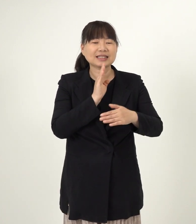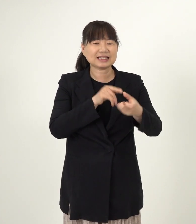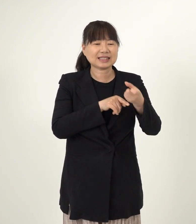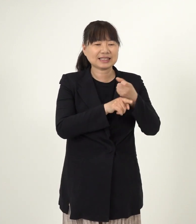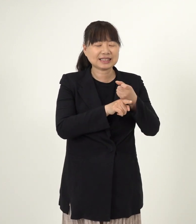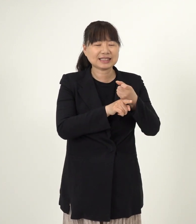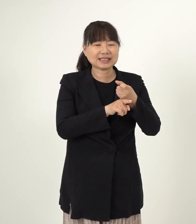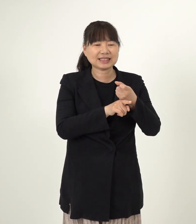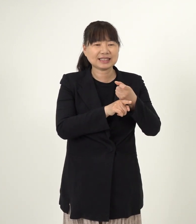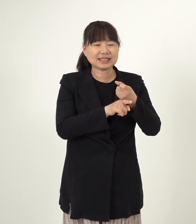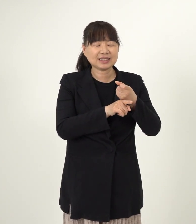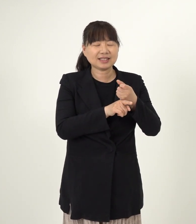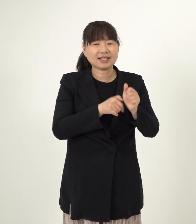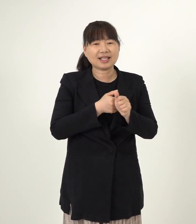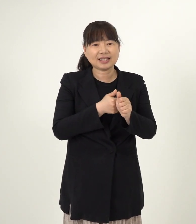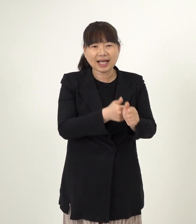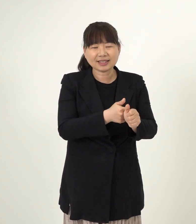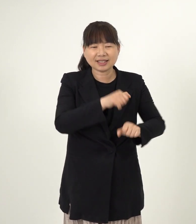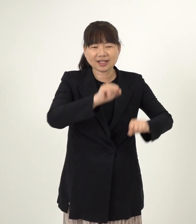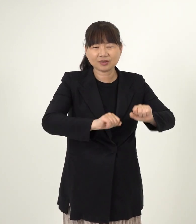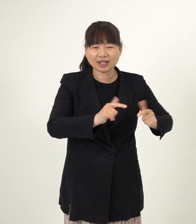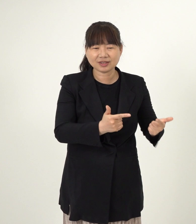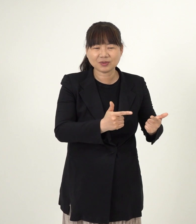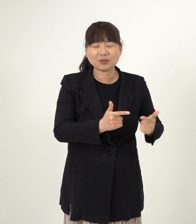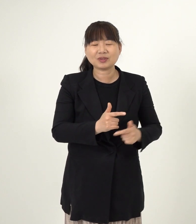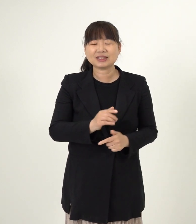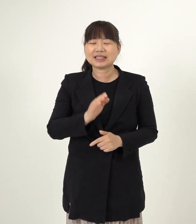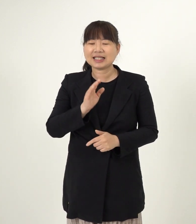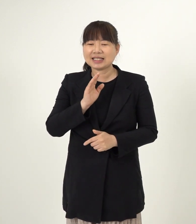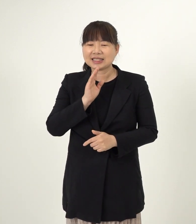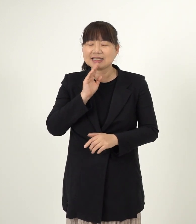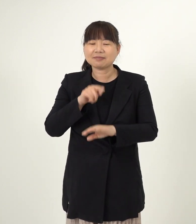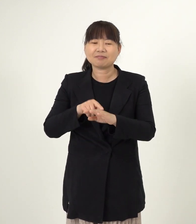기반한 행동들이 아니라 진심을 다해서